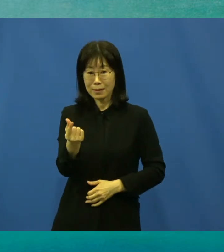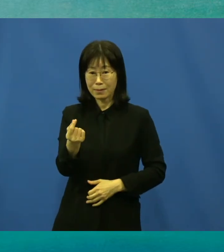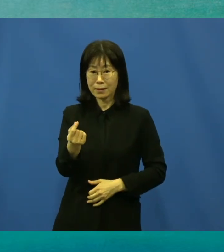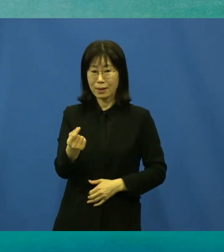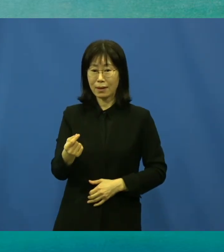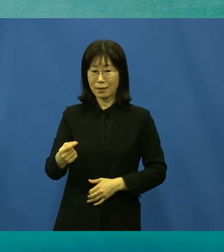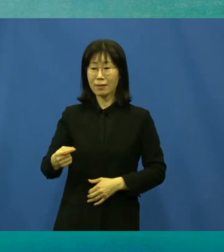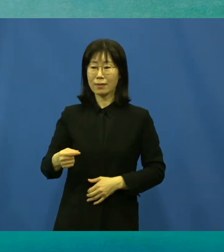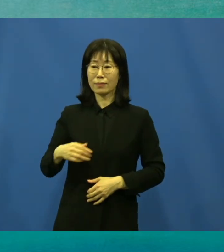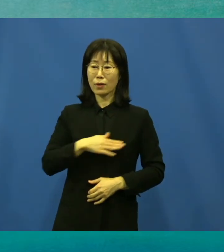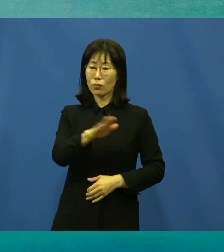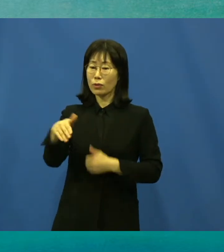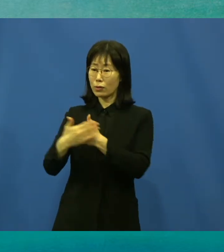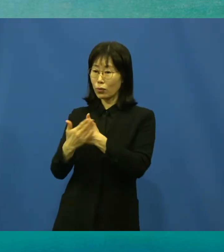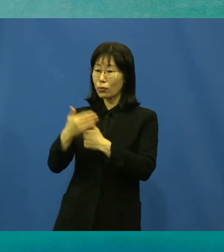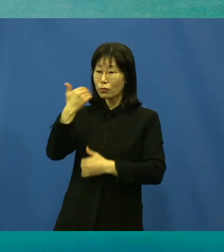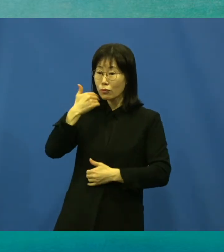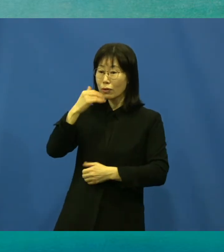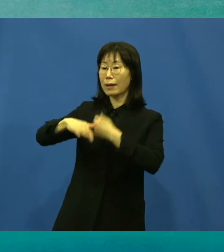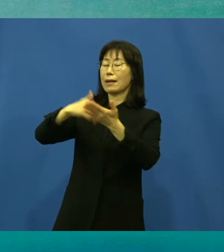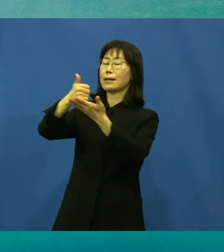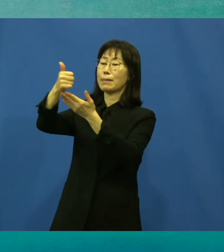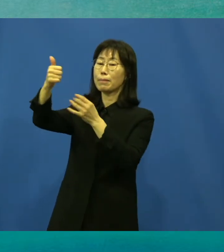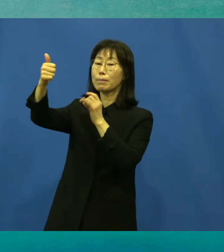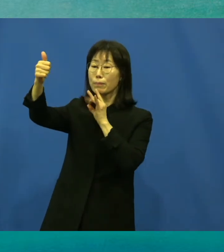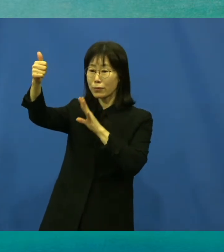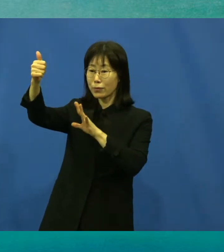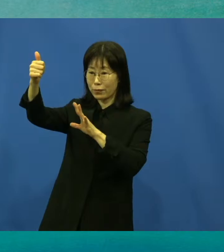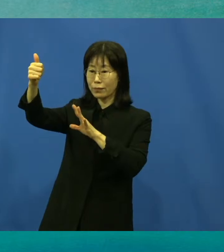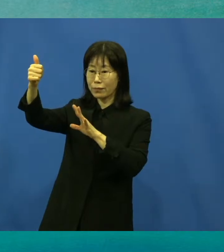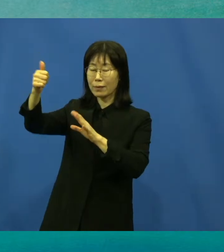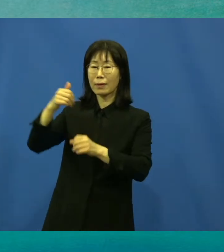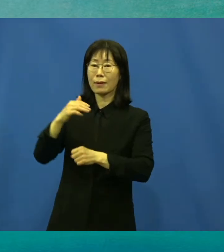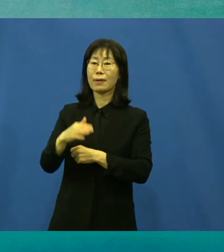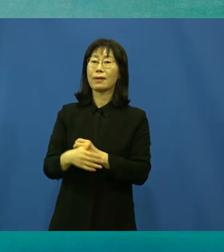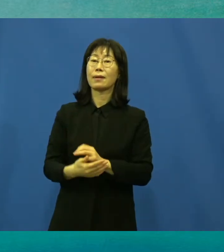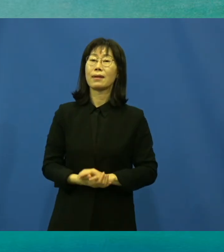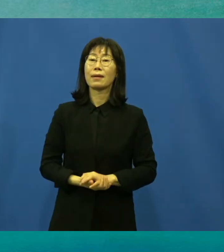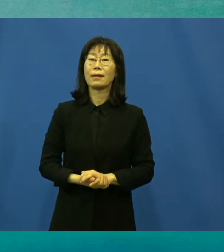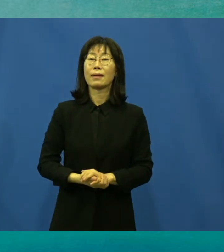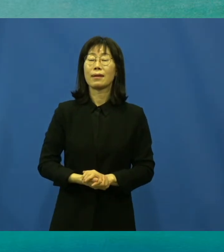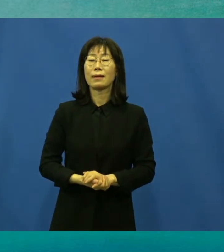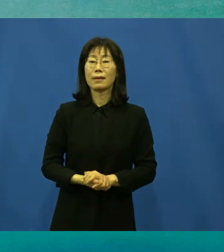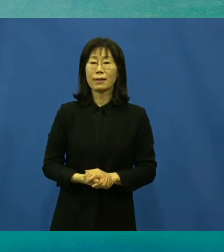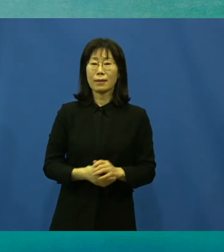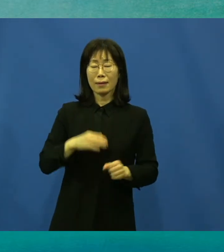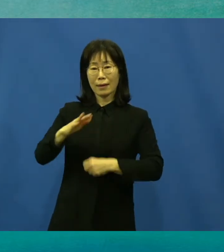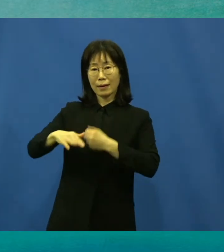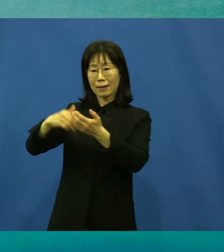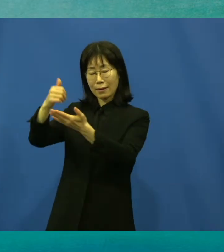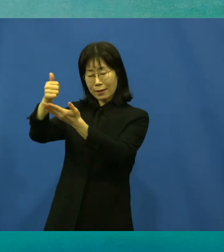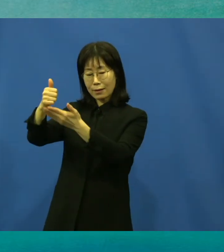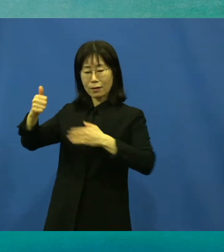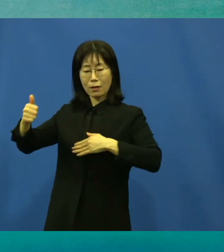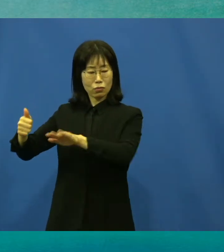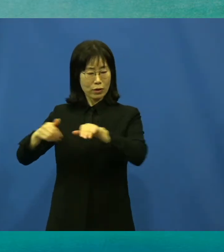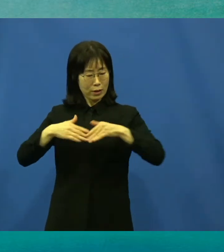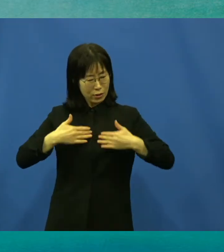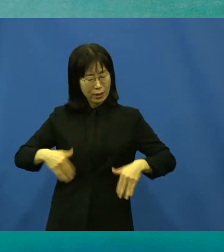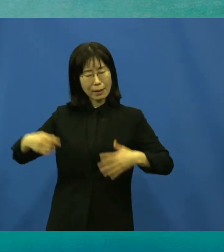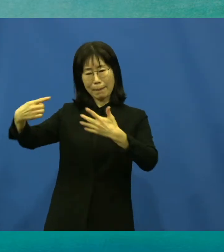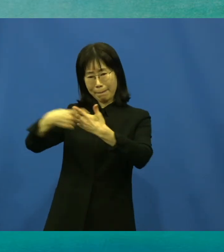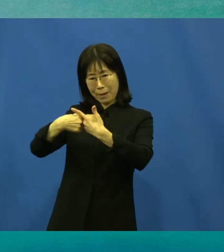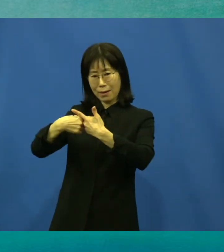하나님은 계속 노를 바라시는 분이 아닙니다. 하나님의 노는 잠깐. 하나님 우리의 연약함을 아십니다. 우리의